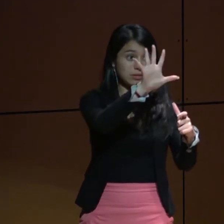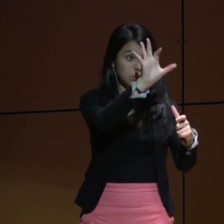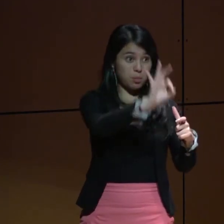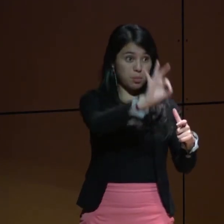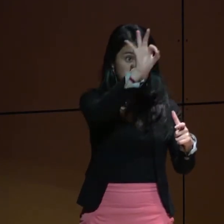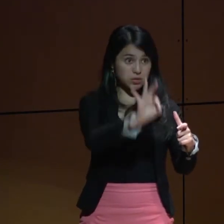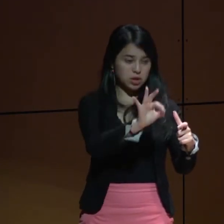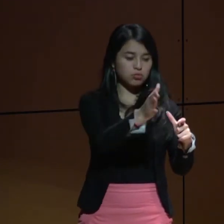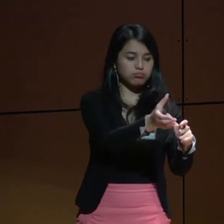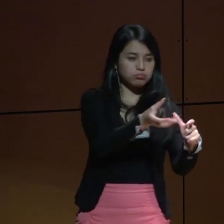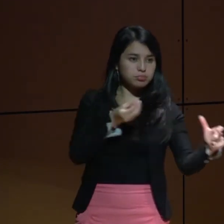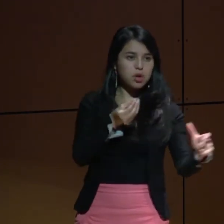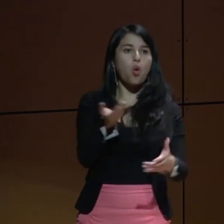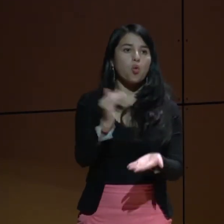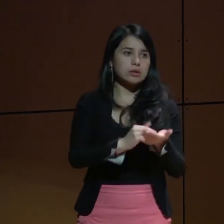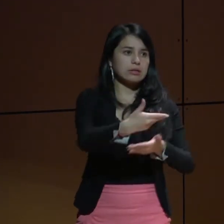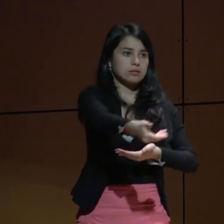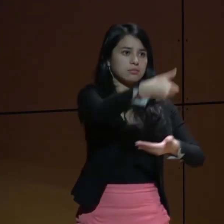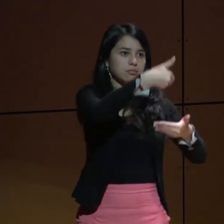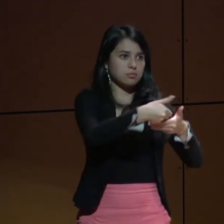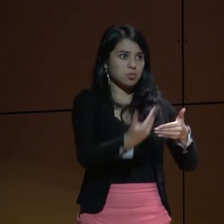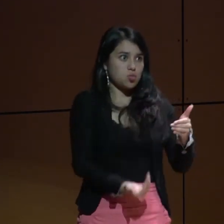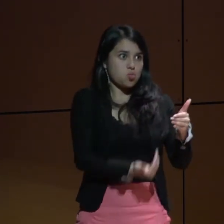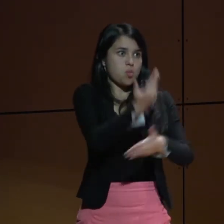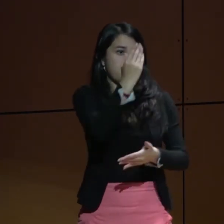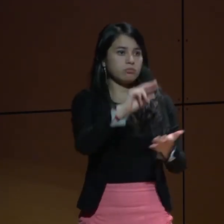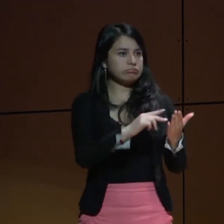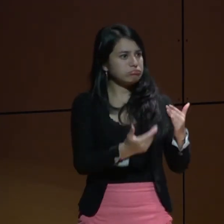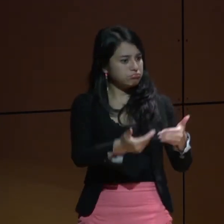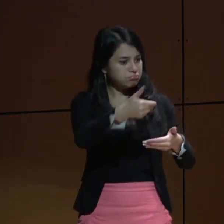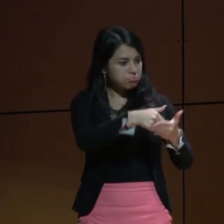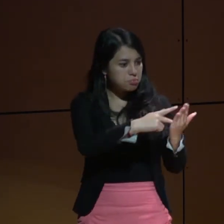se presenta de nuevo con proyectos mejorados.